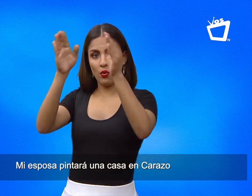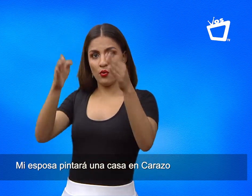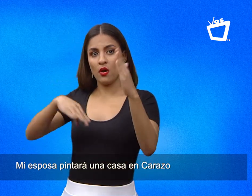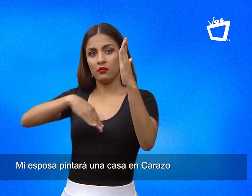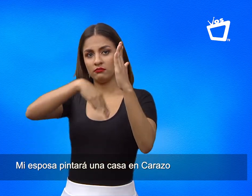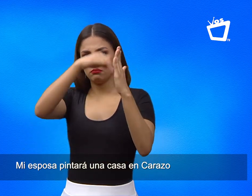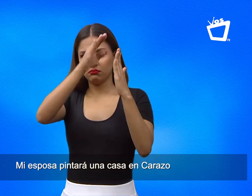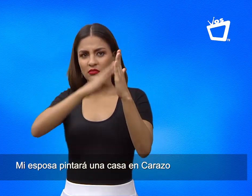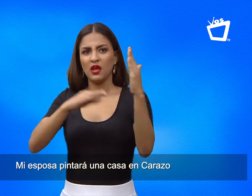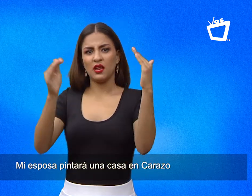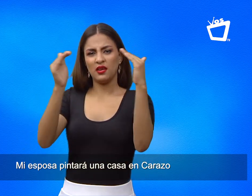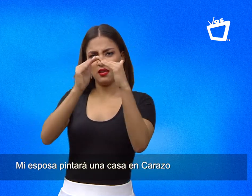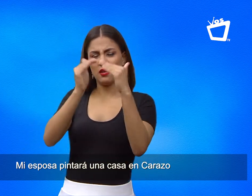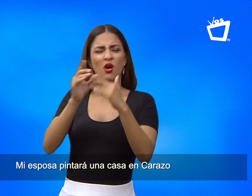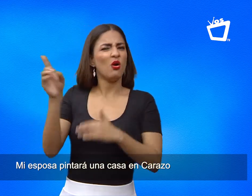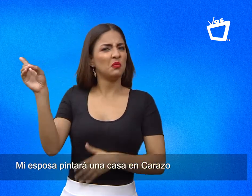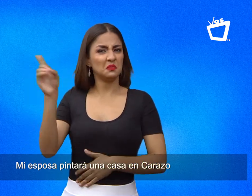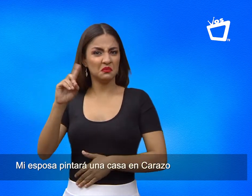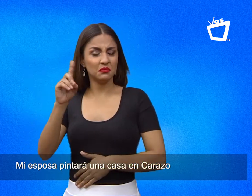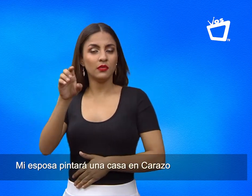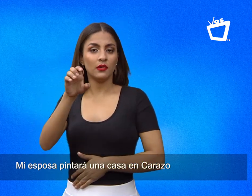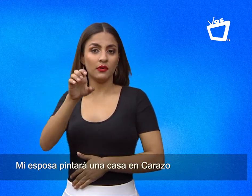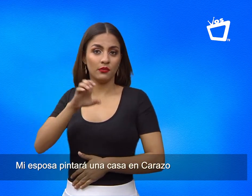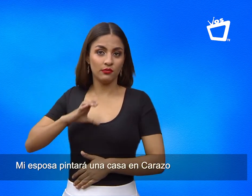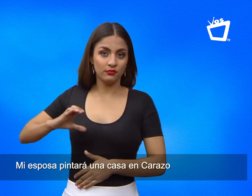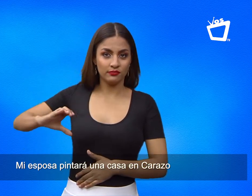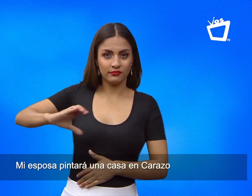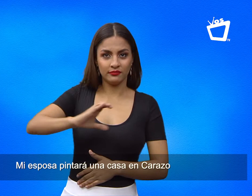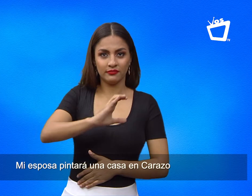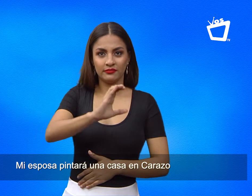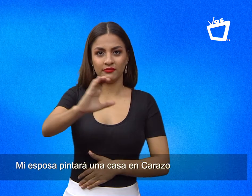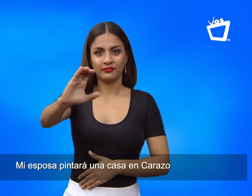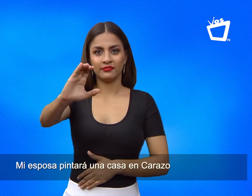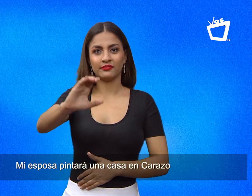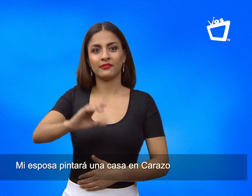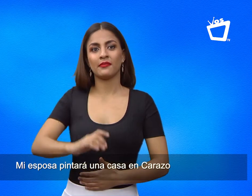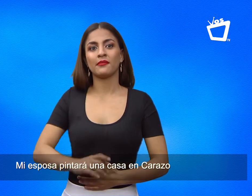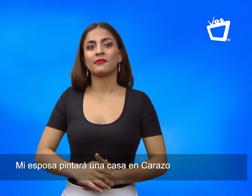Mi esposa pintará una casa en Carazo.